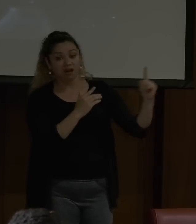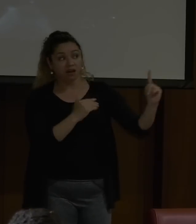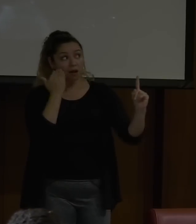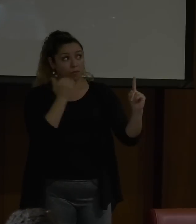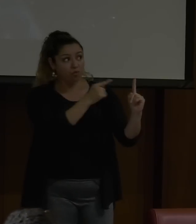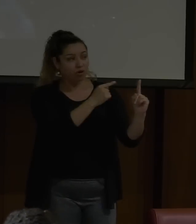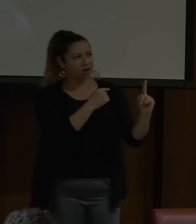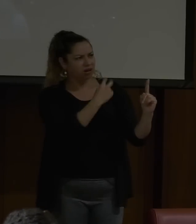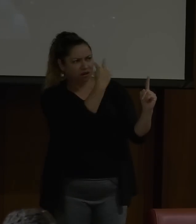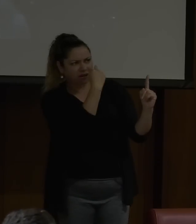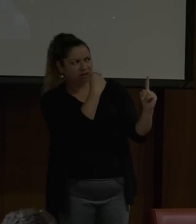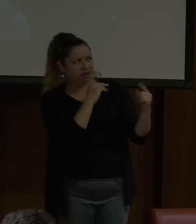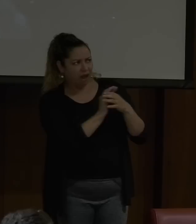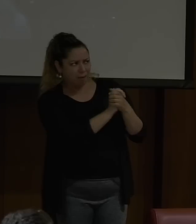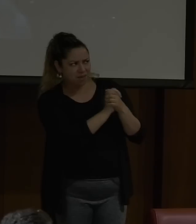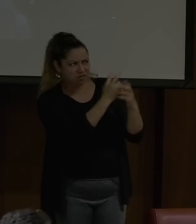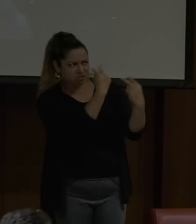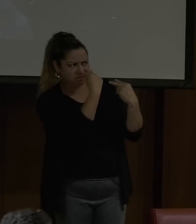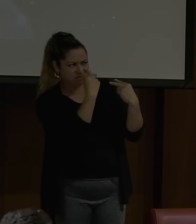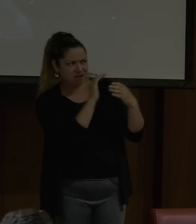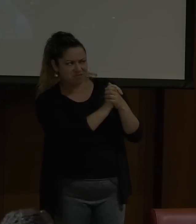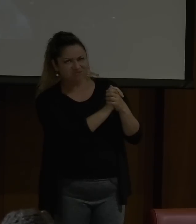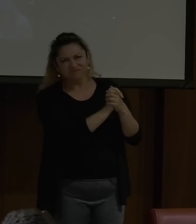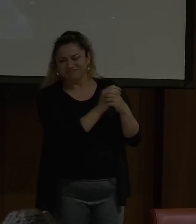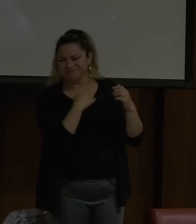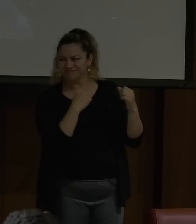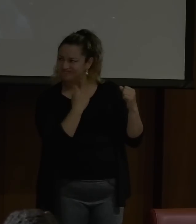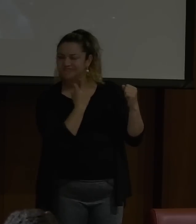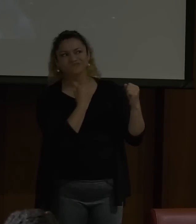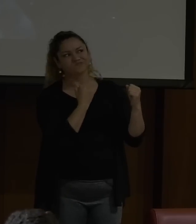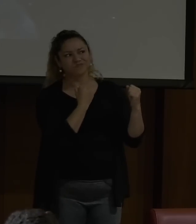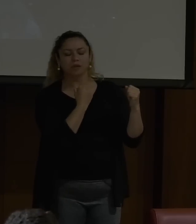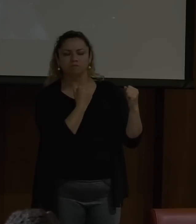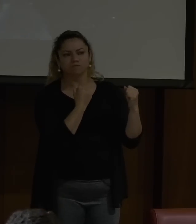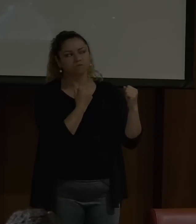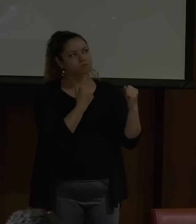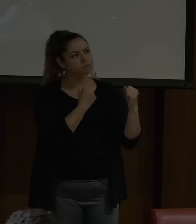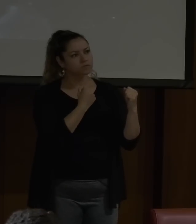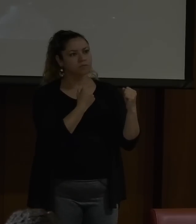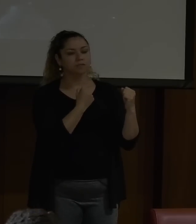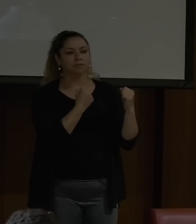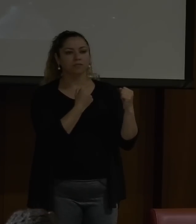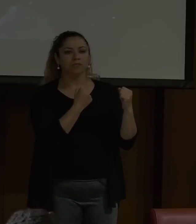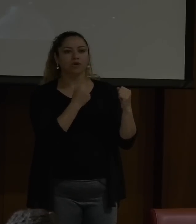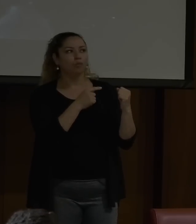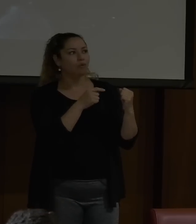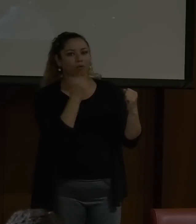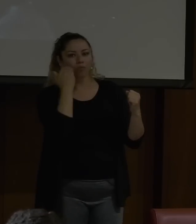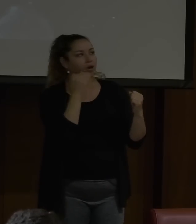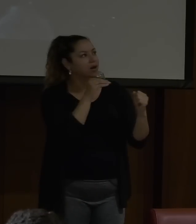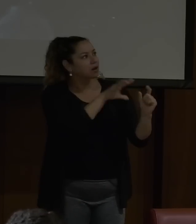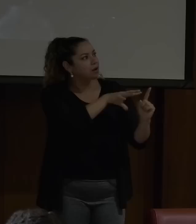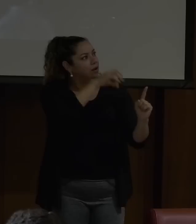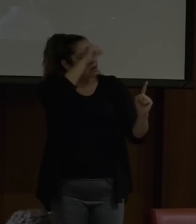quiere estar lo vea tan solo como un amigo. Para entonces, a todos sus colegas los había inspirado la mujer de sus angustias. En